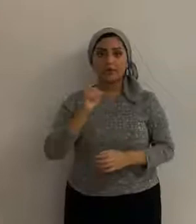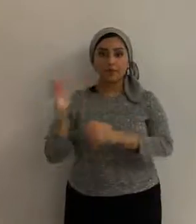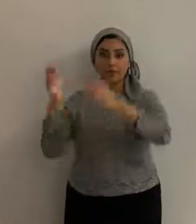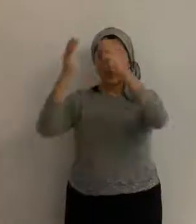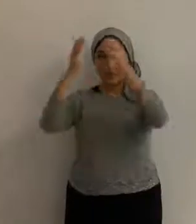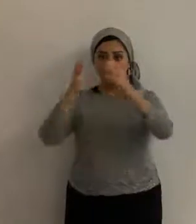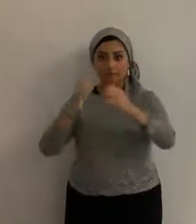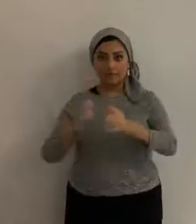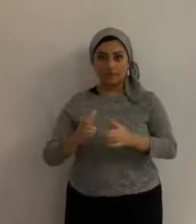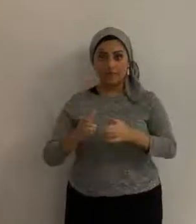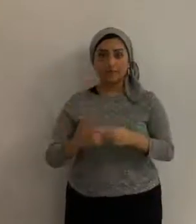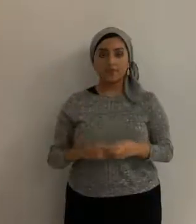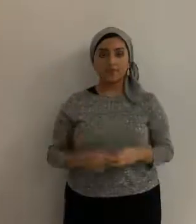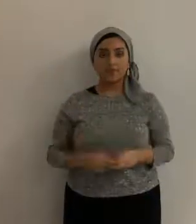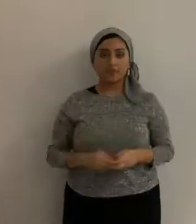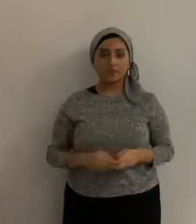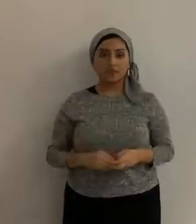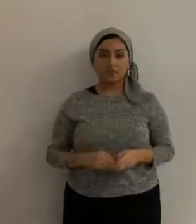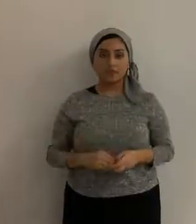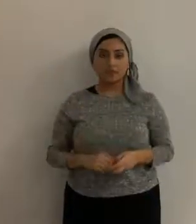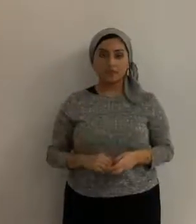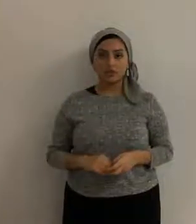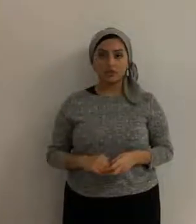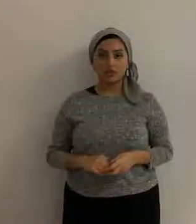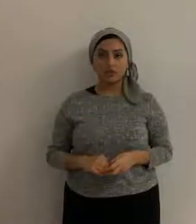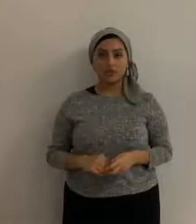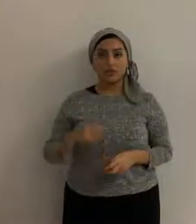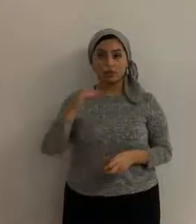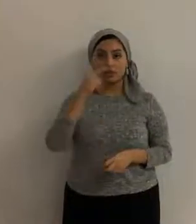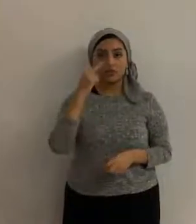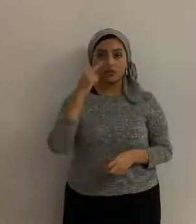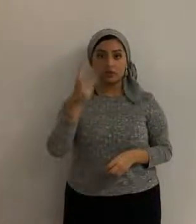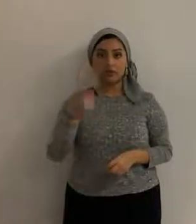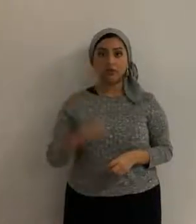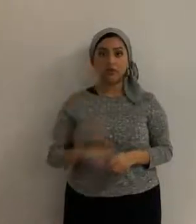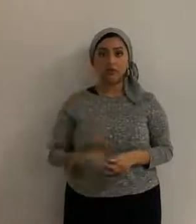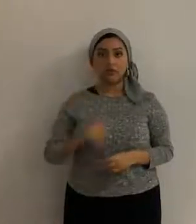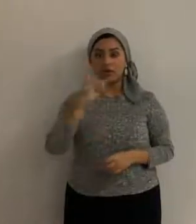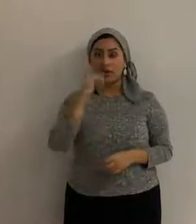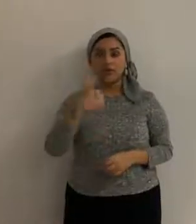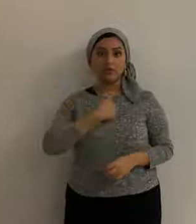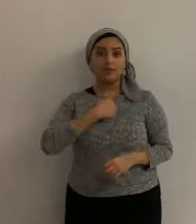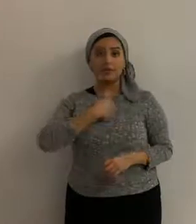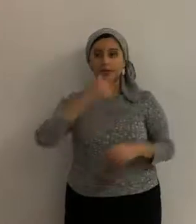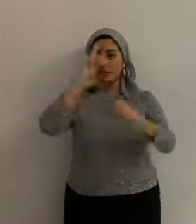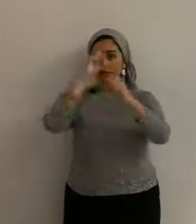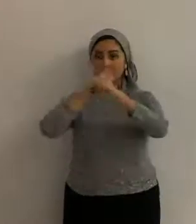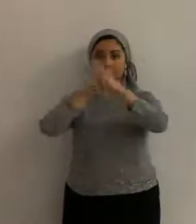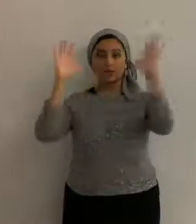¿sí? Esto es para que ustedes vean que no es nuestro invento. Estos son